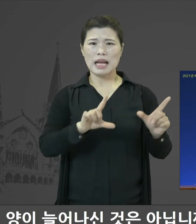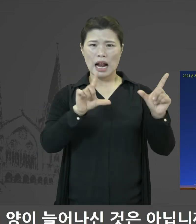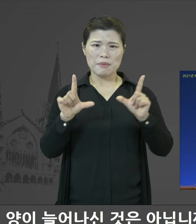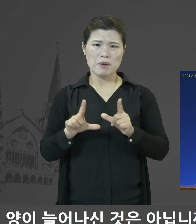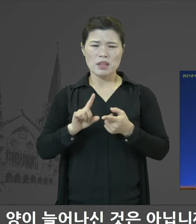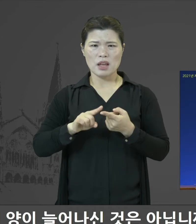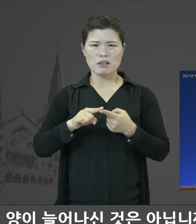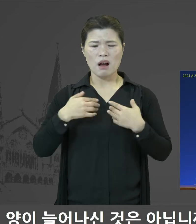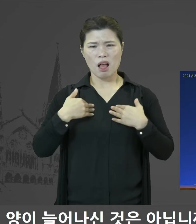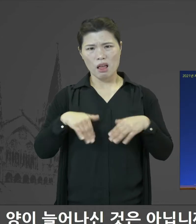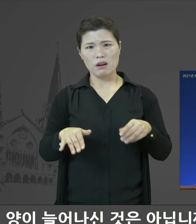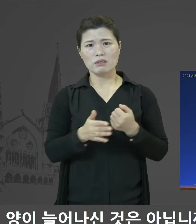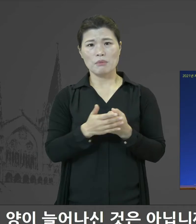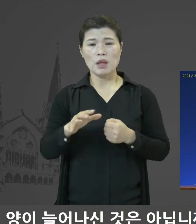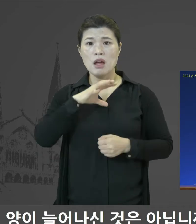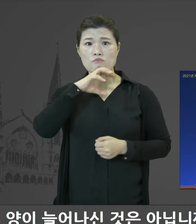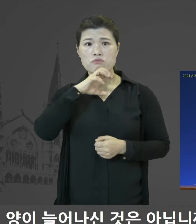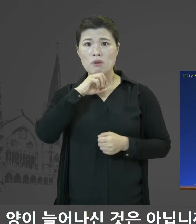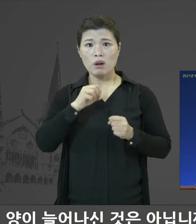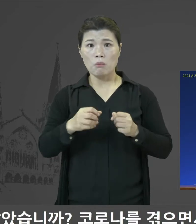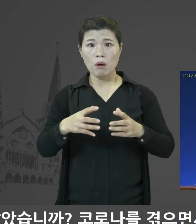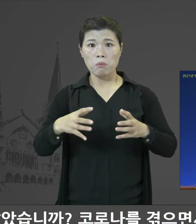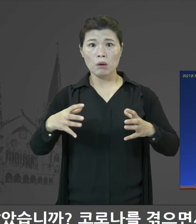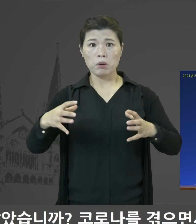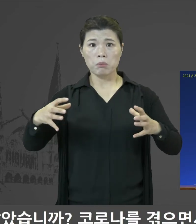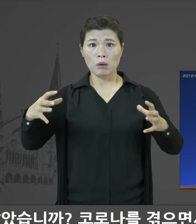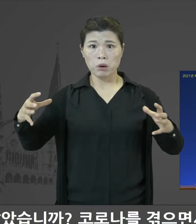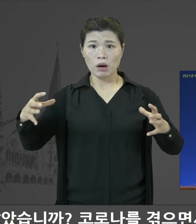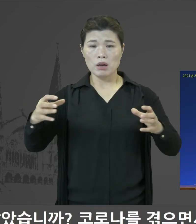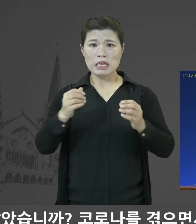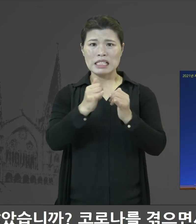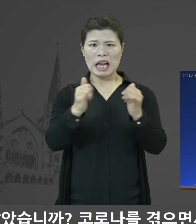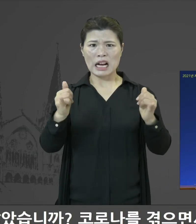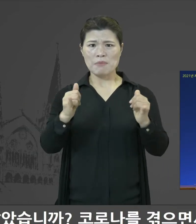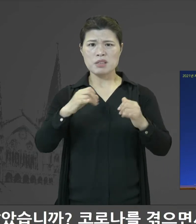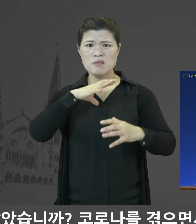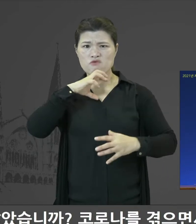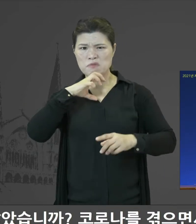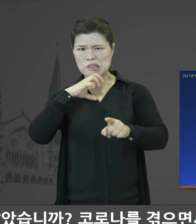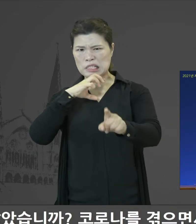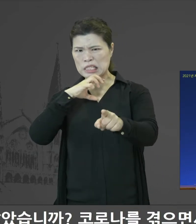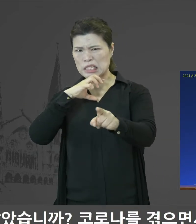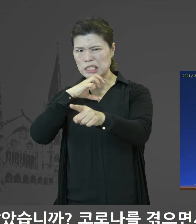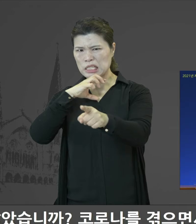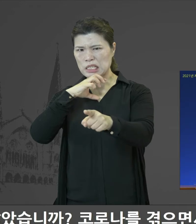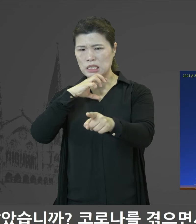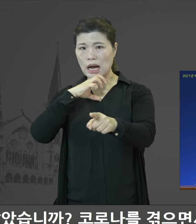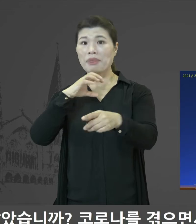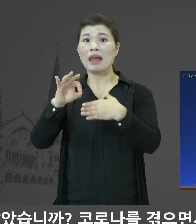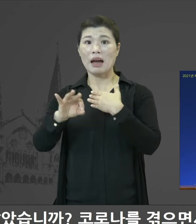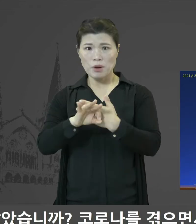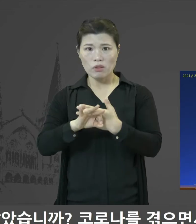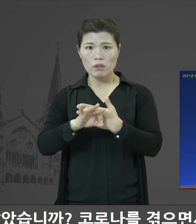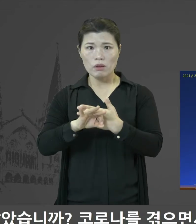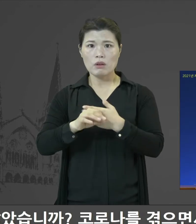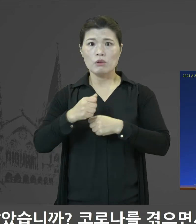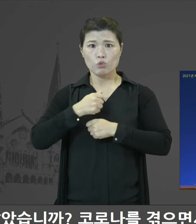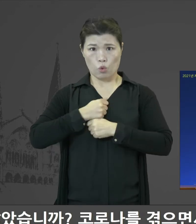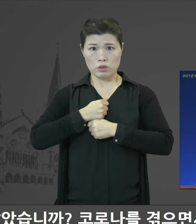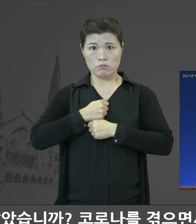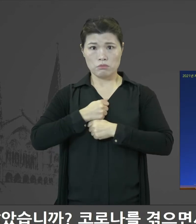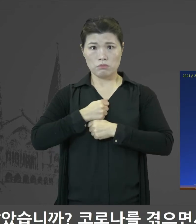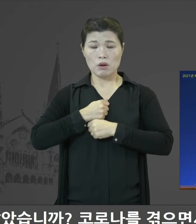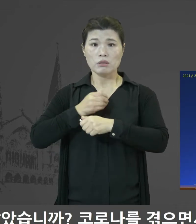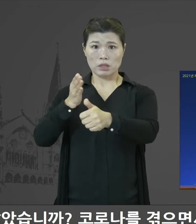불평이 양적으로 많아지고 대상이 늘어나고 시간이 길어졌다면 조심하셔야 됩니다.